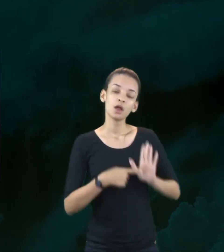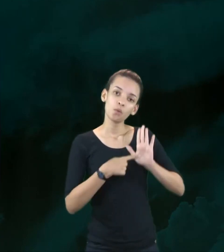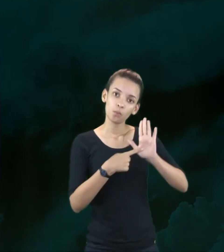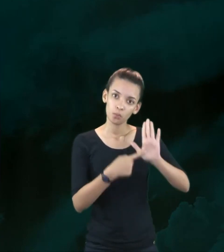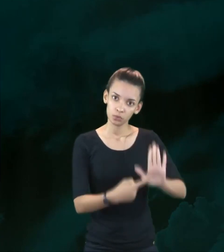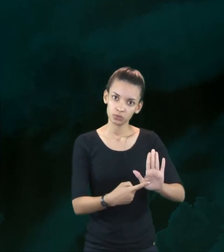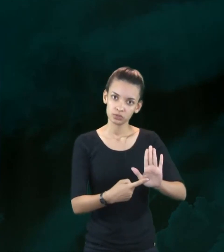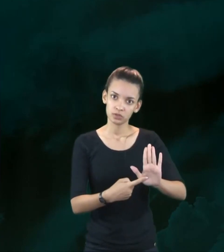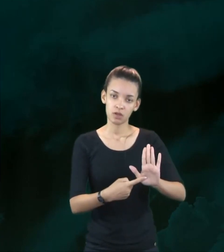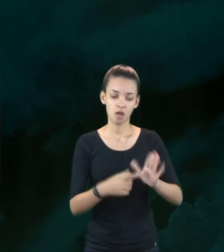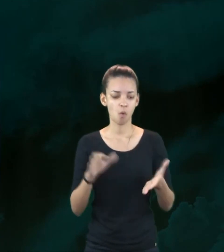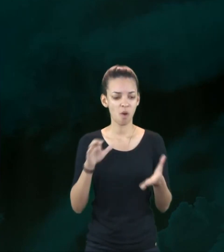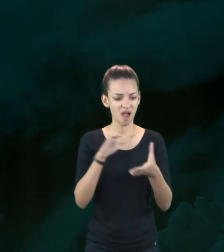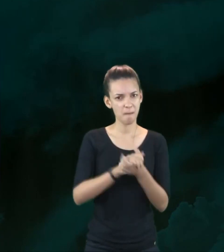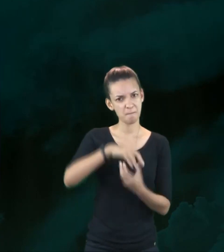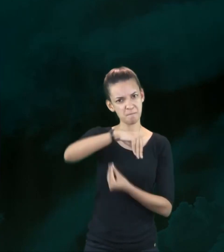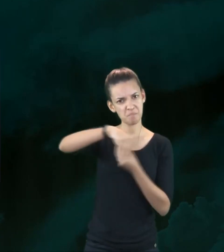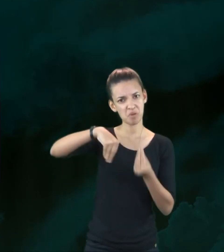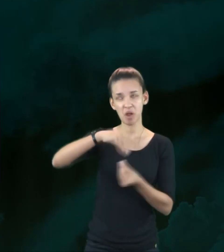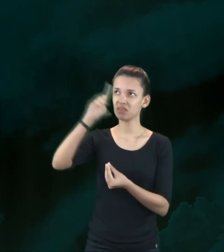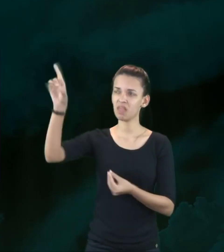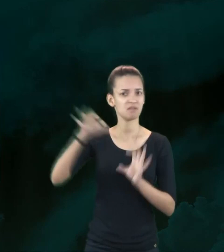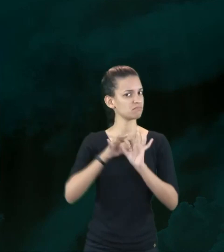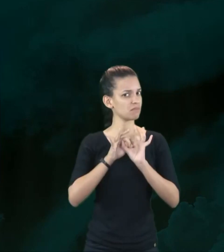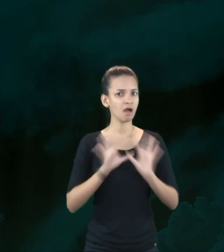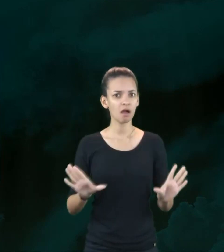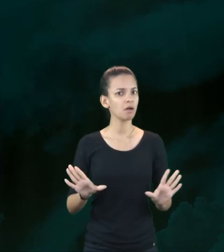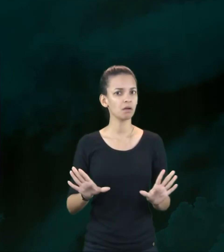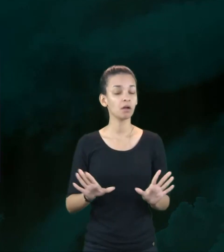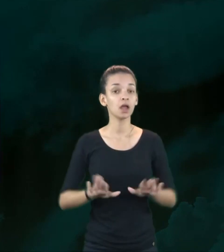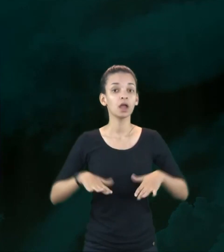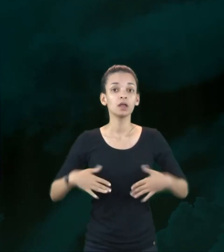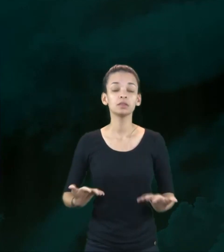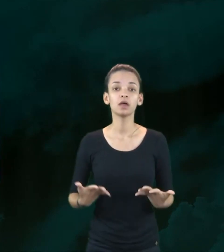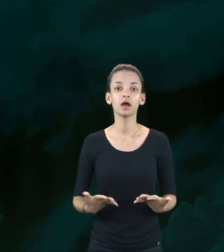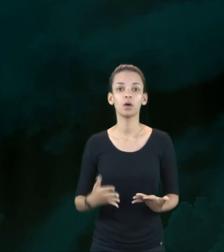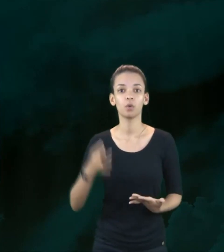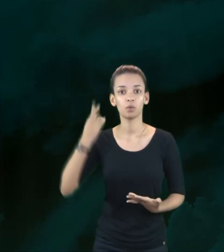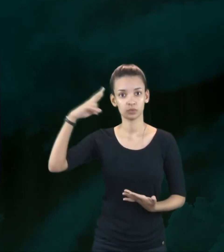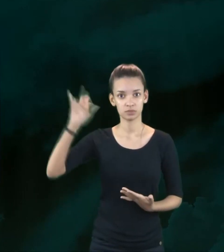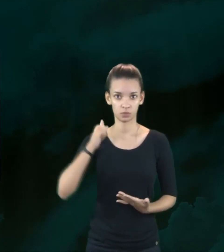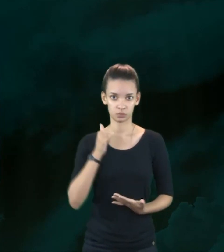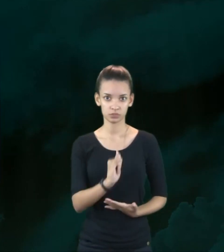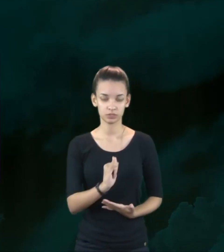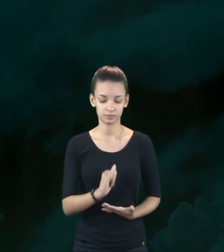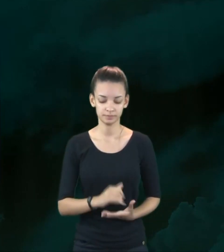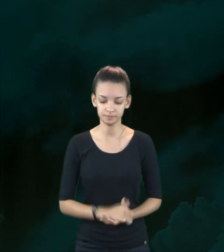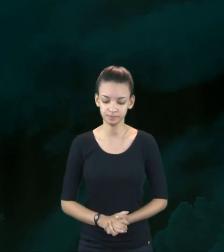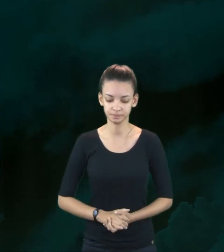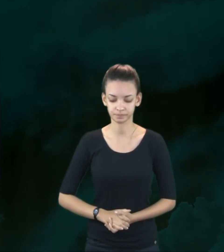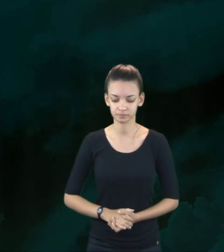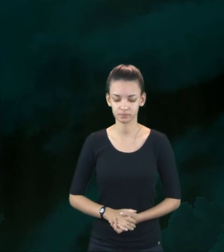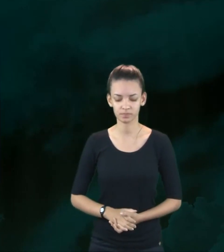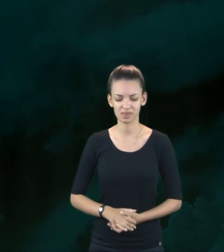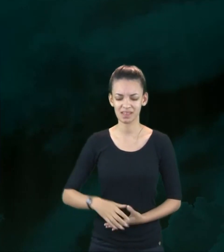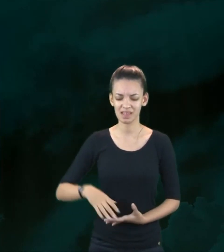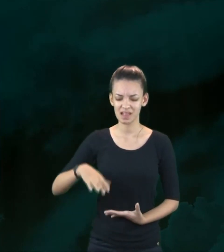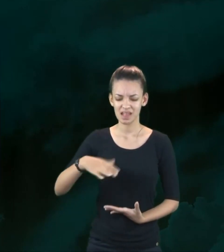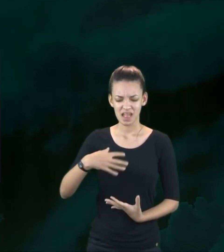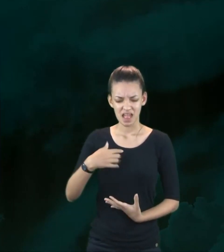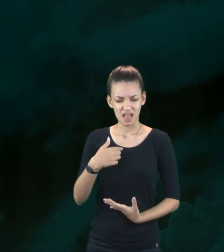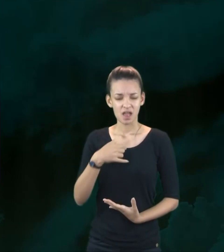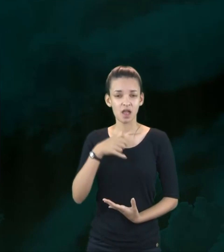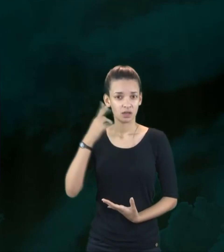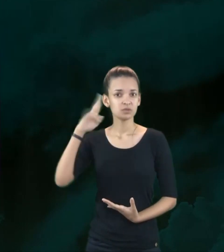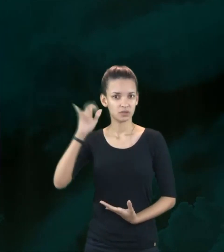Deus não permitiu. Versículo 3, então disse o Senhor, o meu espírito não